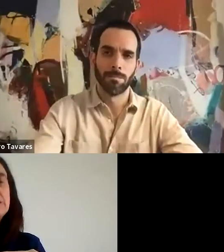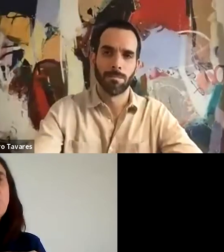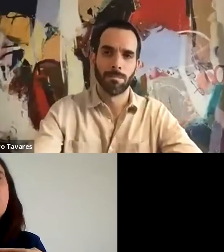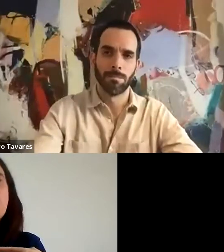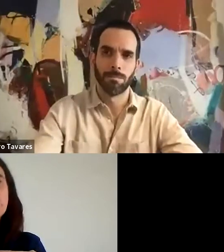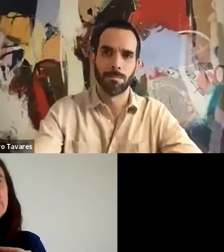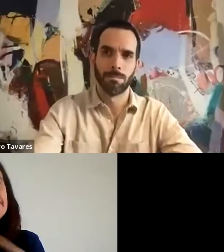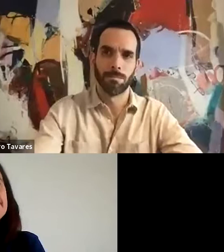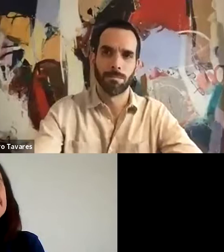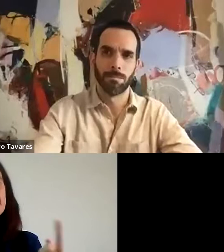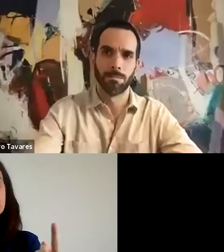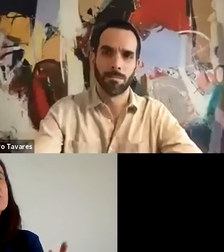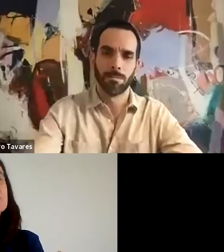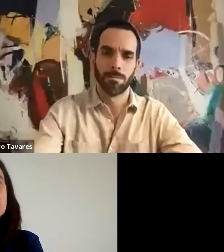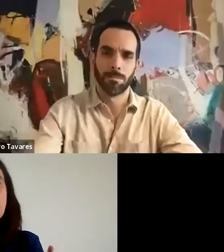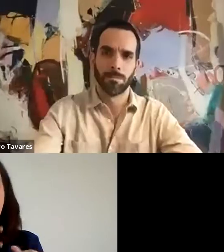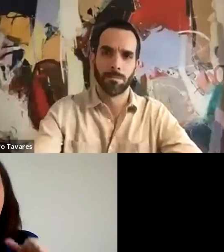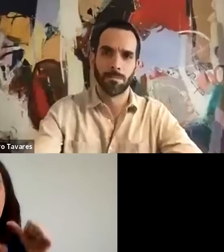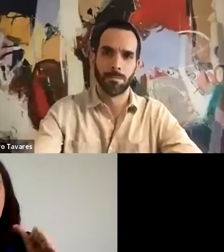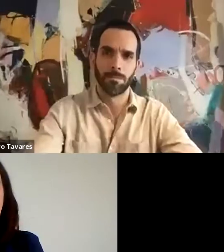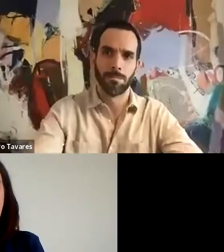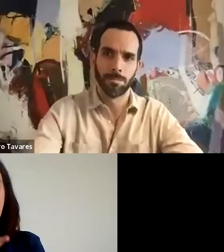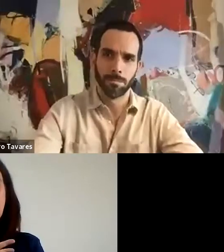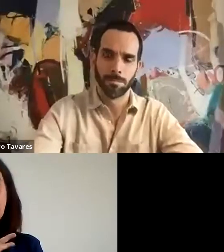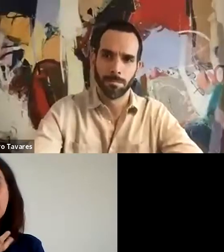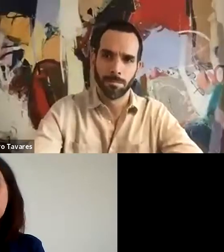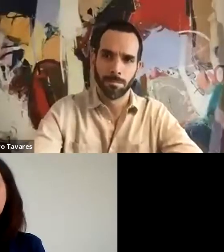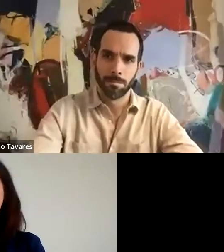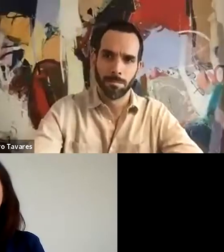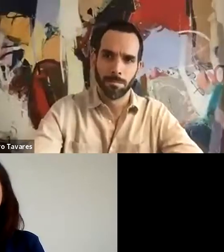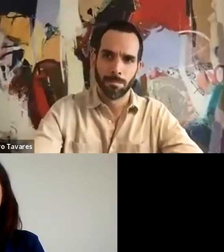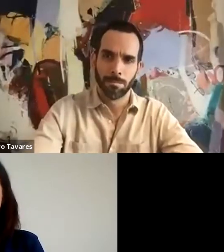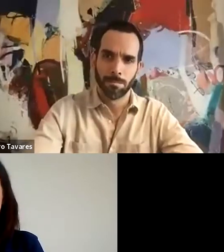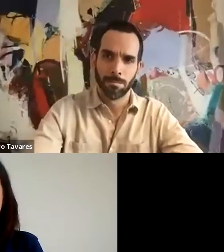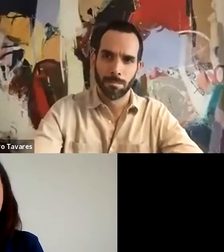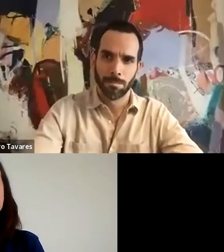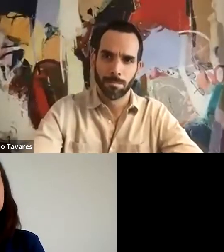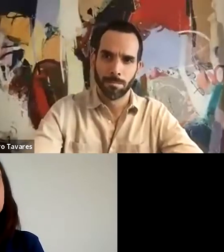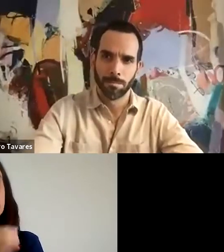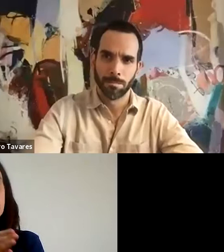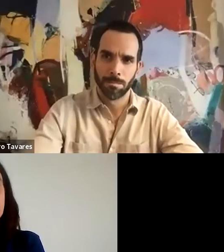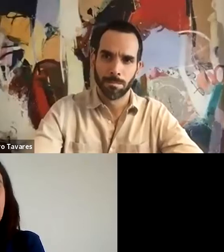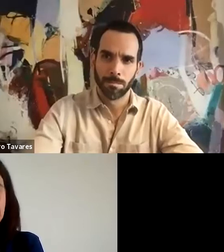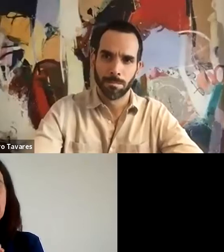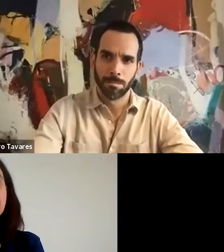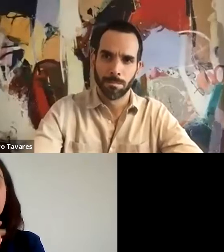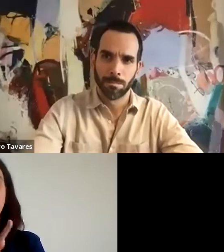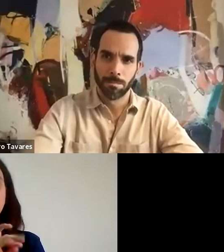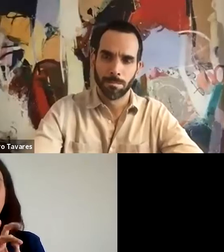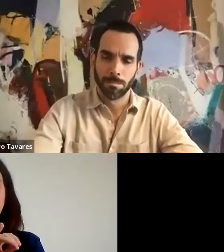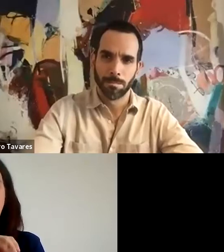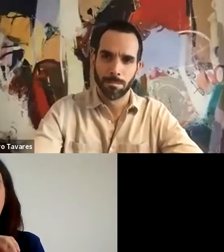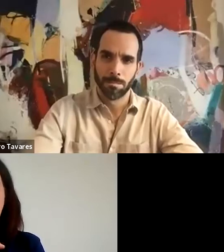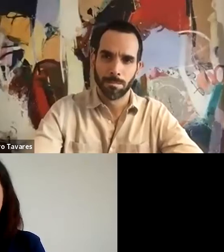feita a apresentação pelo Dr. Pedro Tavares, diretor do Departamento da Vision Box, Soluções